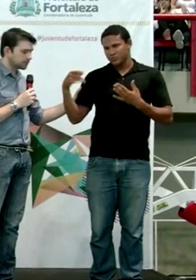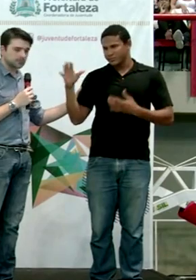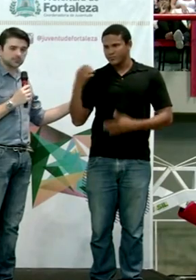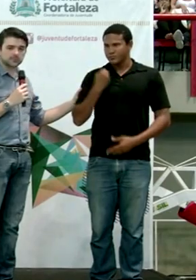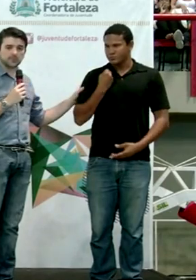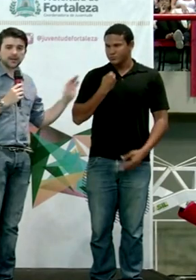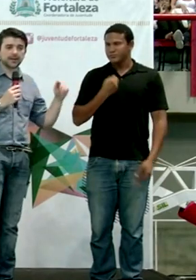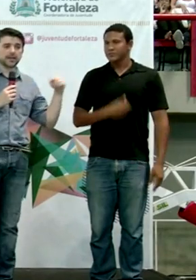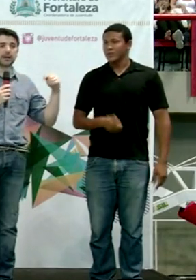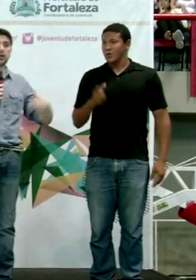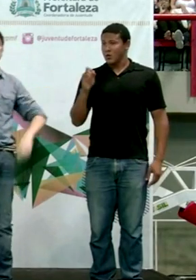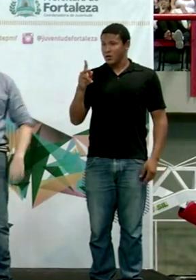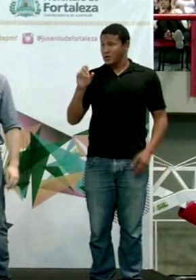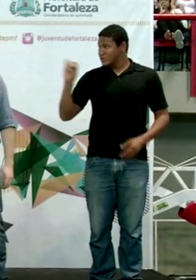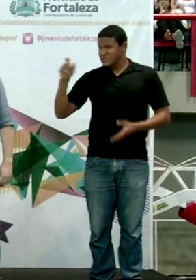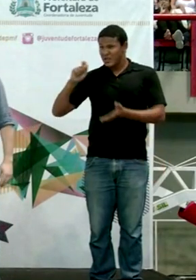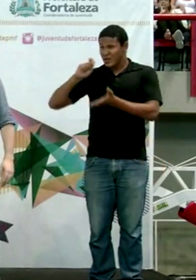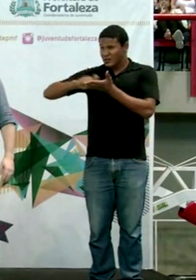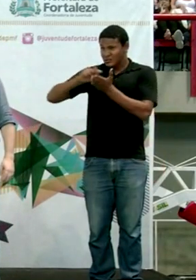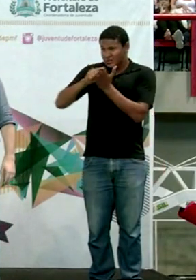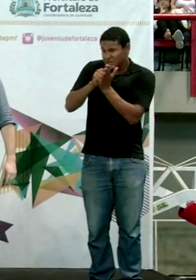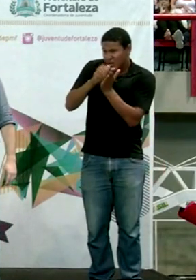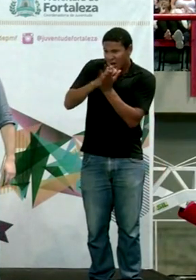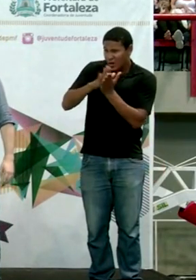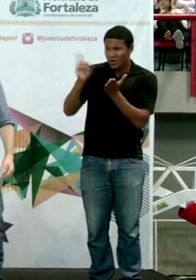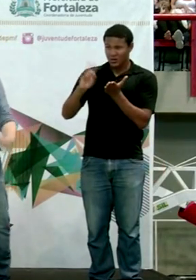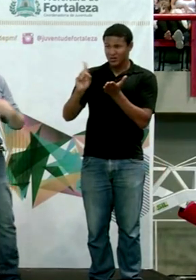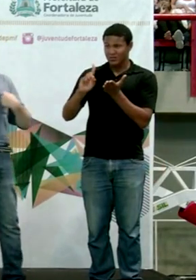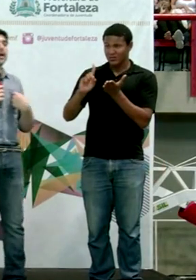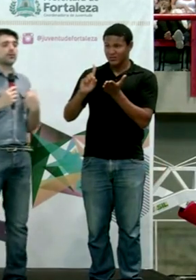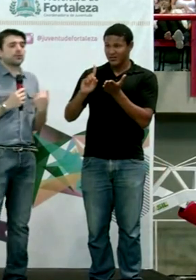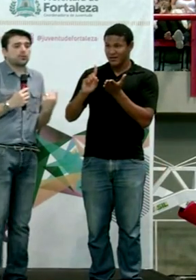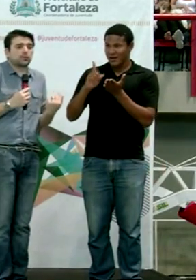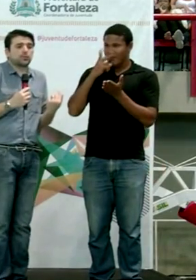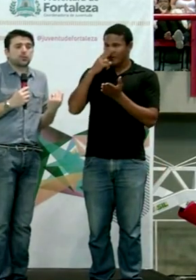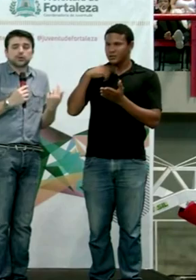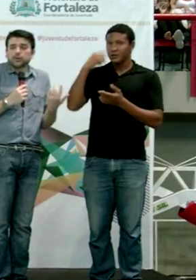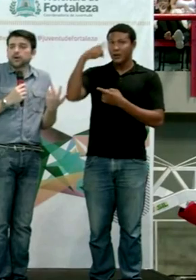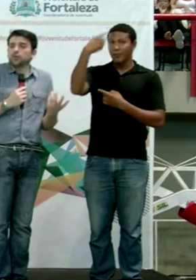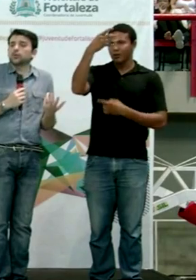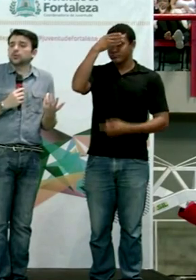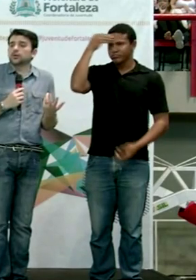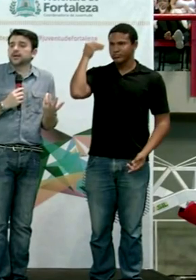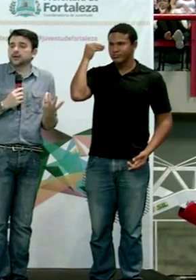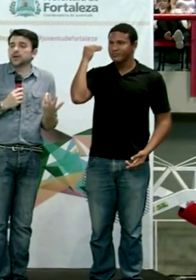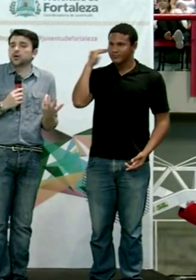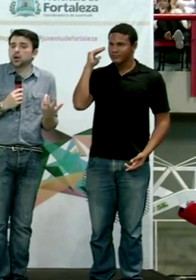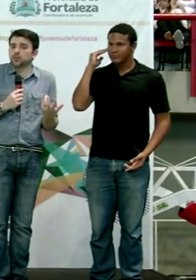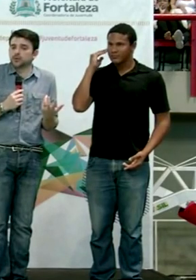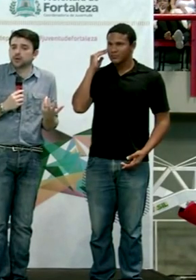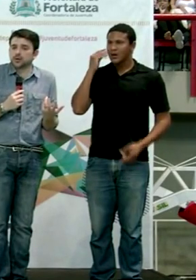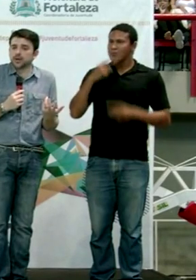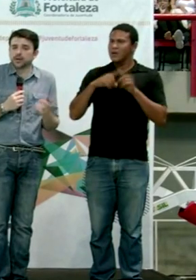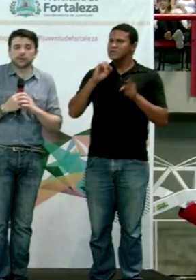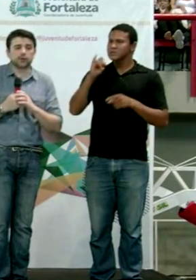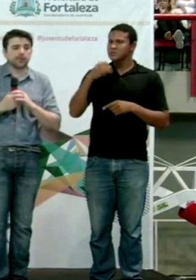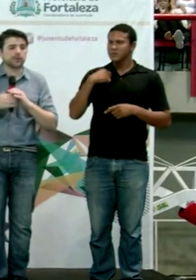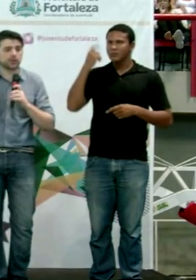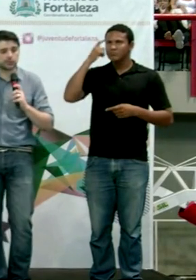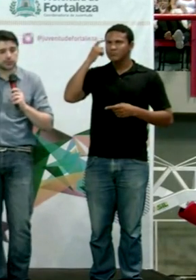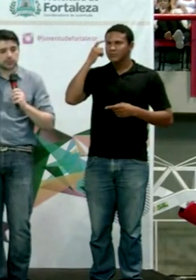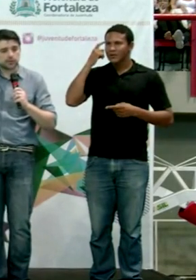que. Sem nome, sabe o que ele faz? E o que é que eu quero quando eu quero decorar o nome de